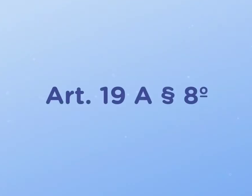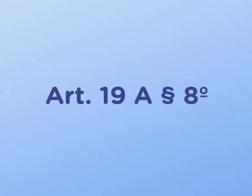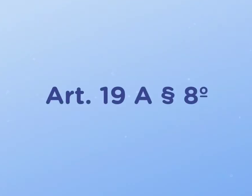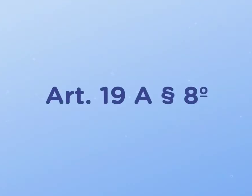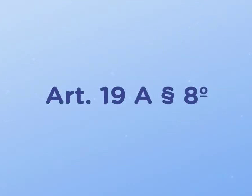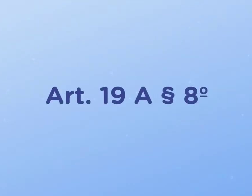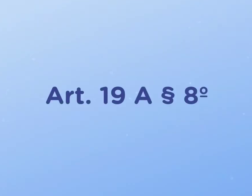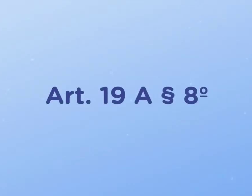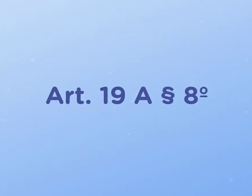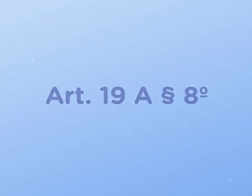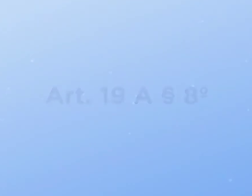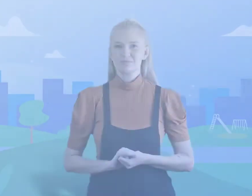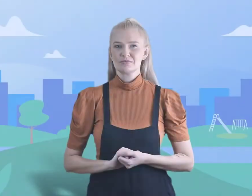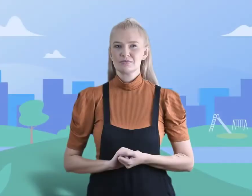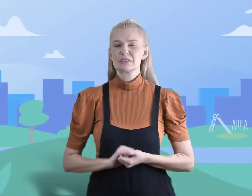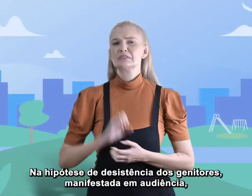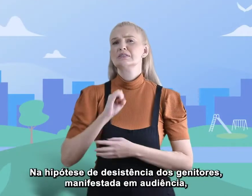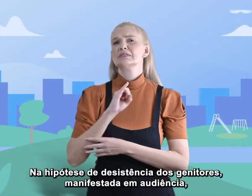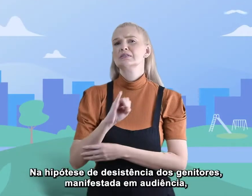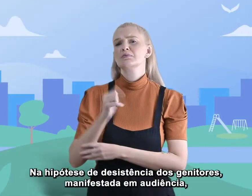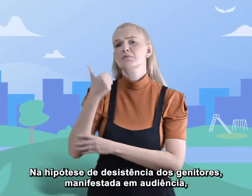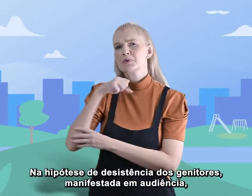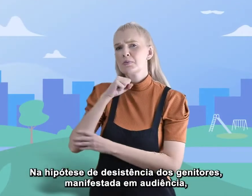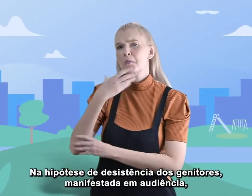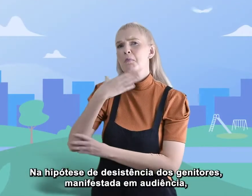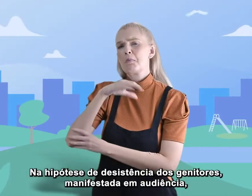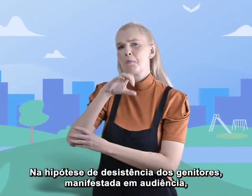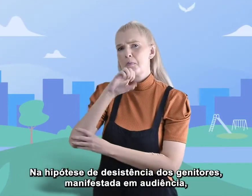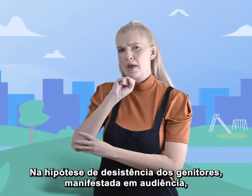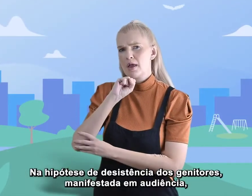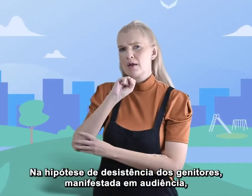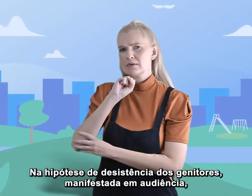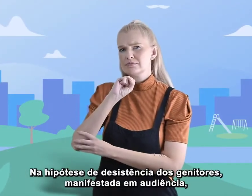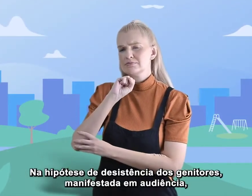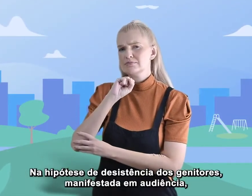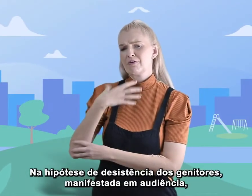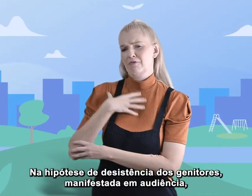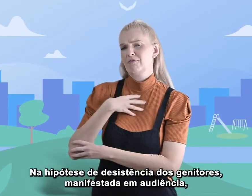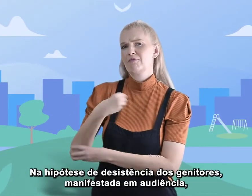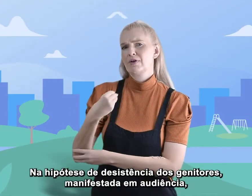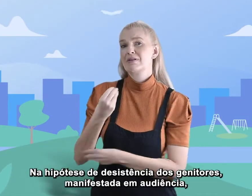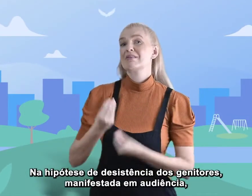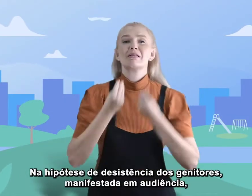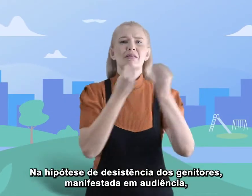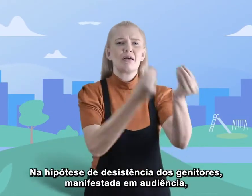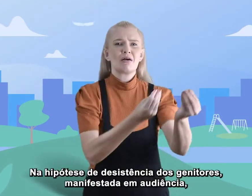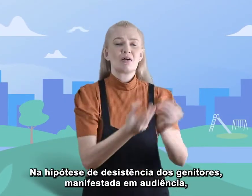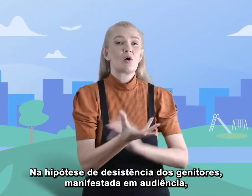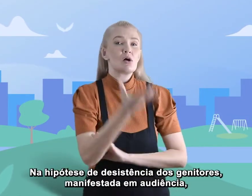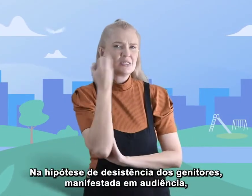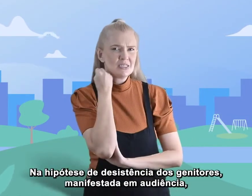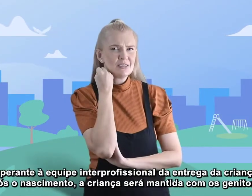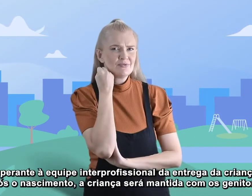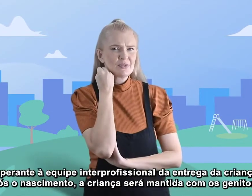Artigo 19A, parágrafo 8º. Na hipótese de desistência dos genitores, manifestada em audiência ou perante